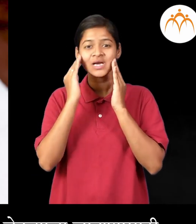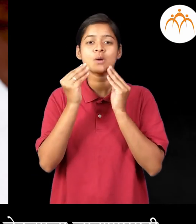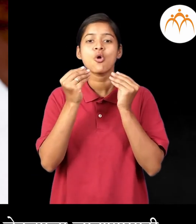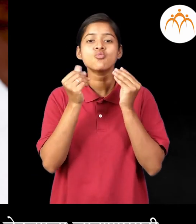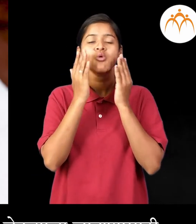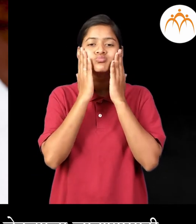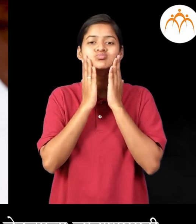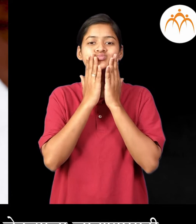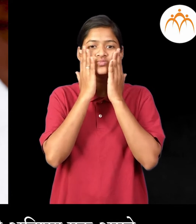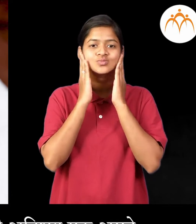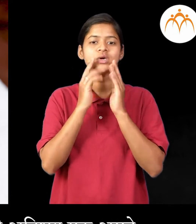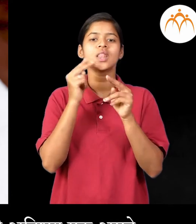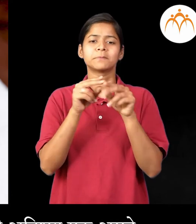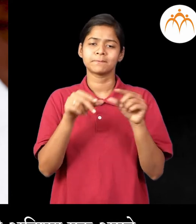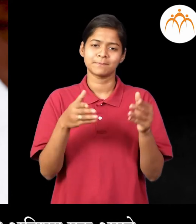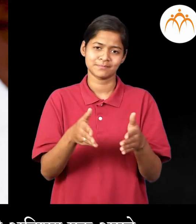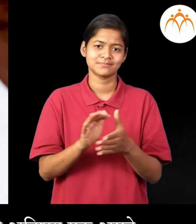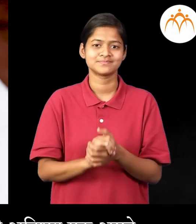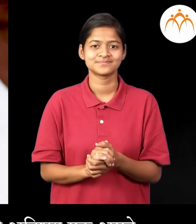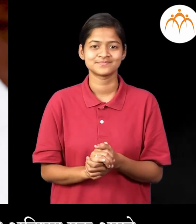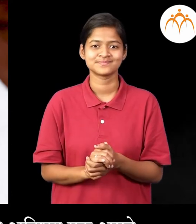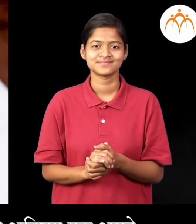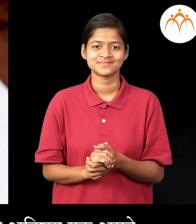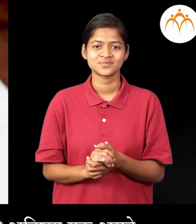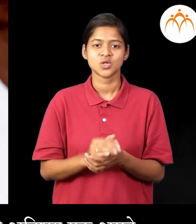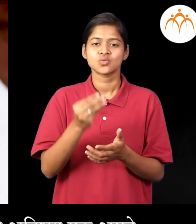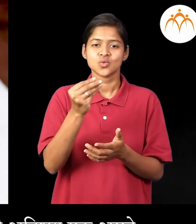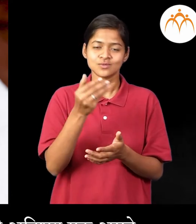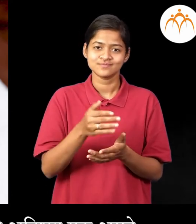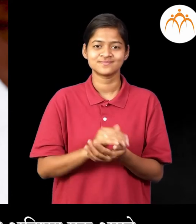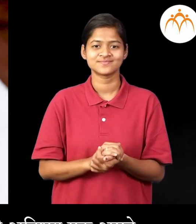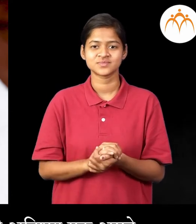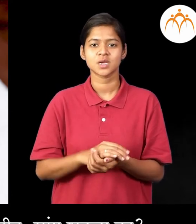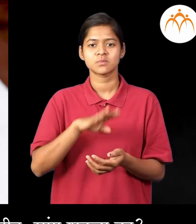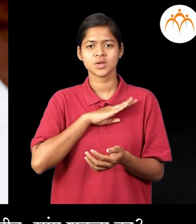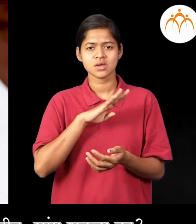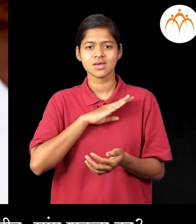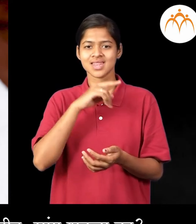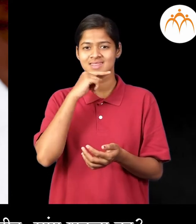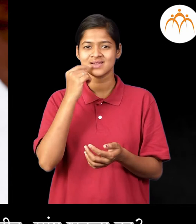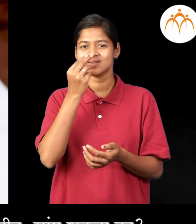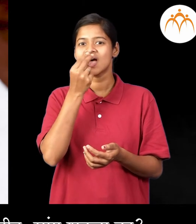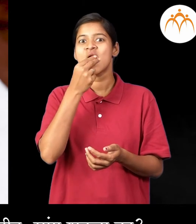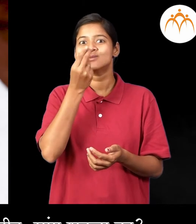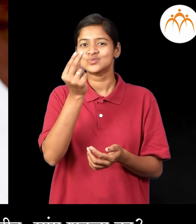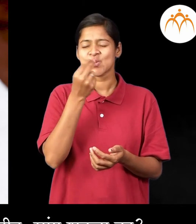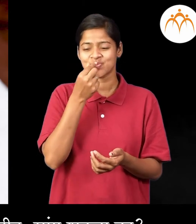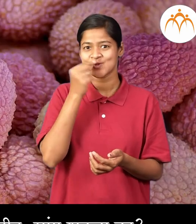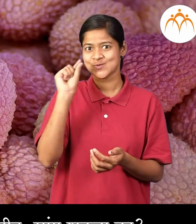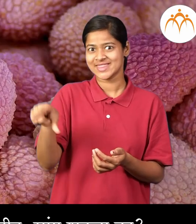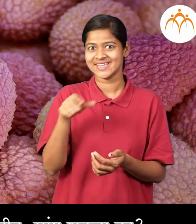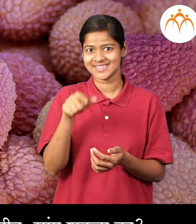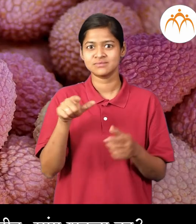चेहेर्याला लावना साथी मुल्तानी मुर्धाव आपरताथ, ती अतिशे मौँ असते, महाराष्ट्रा मदे लिची उगवत नएद,